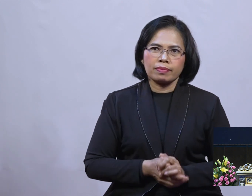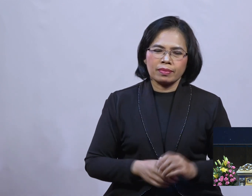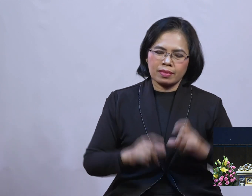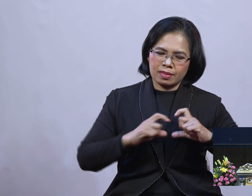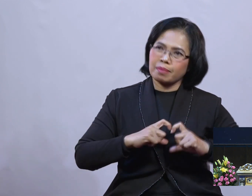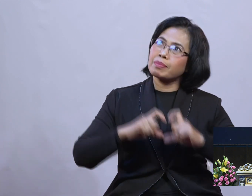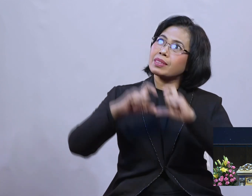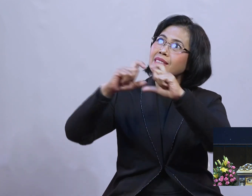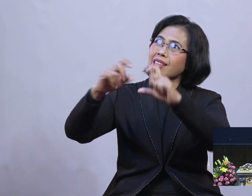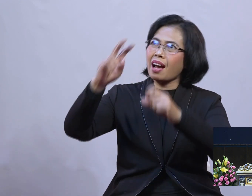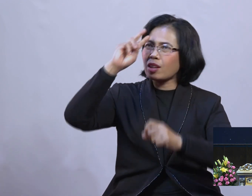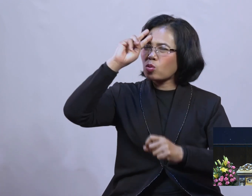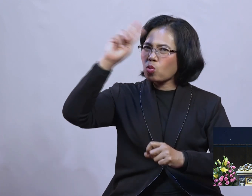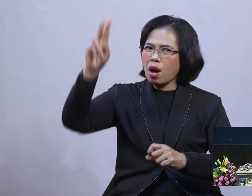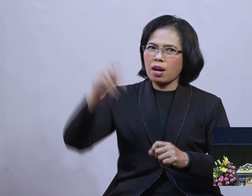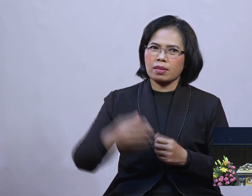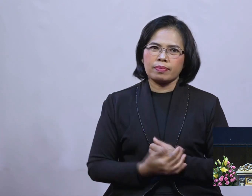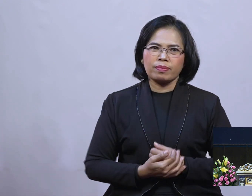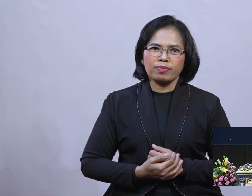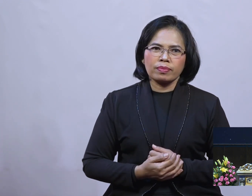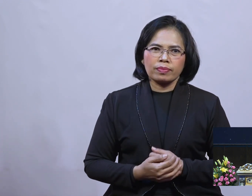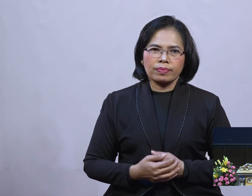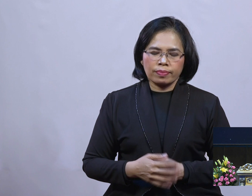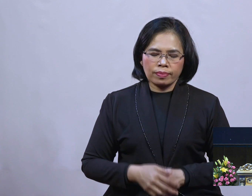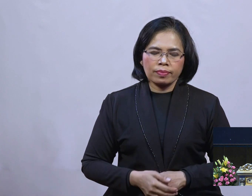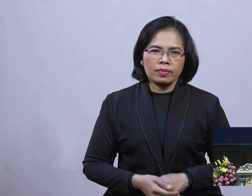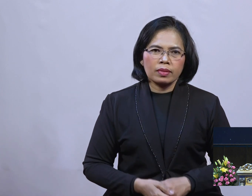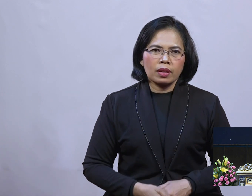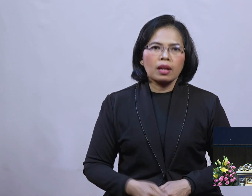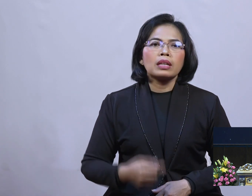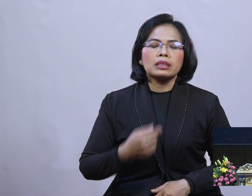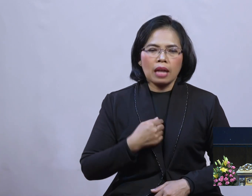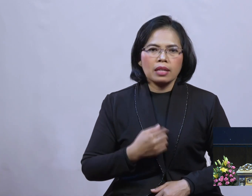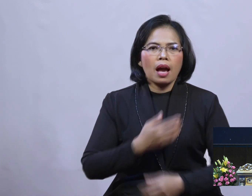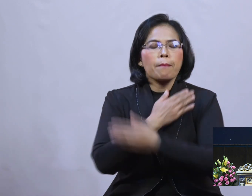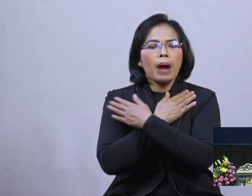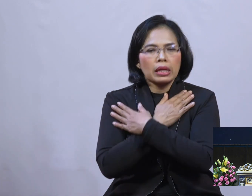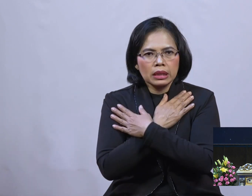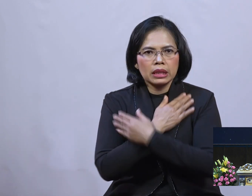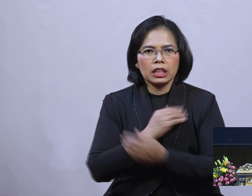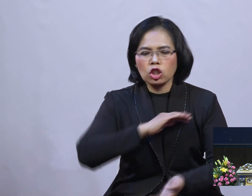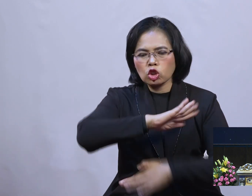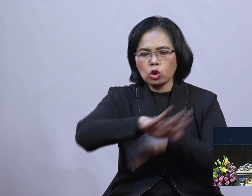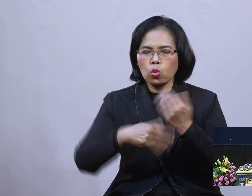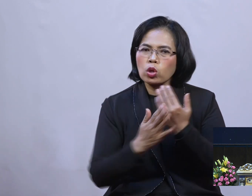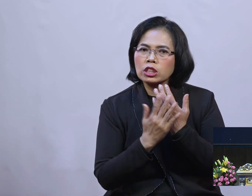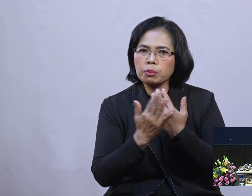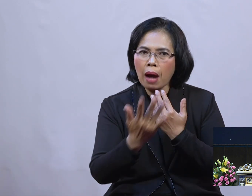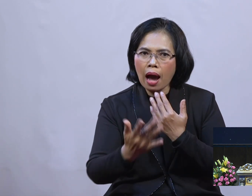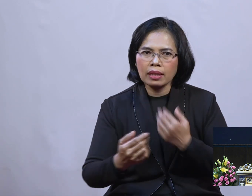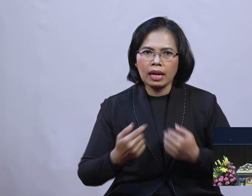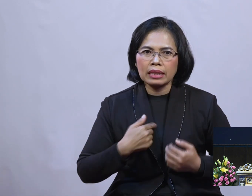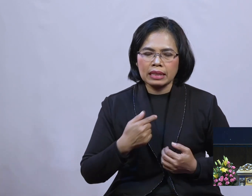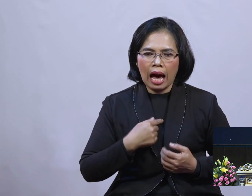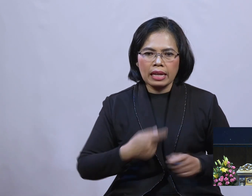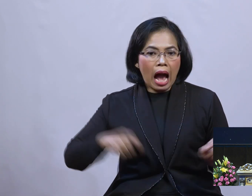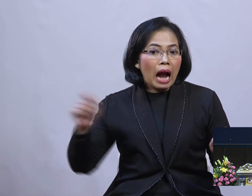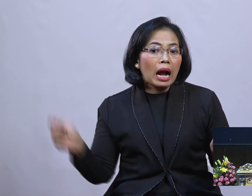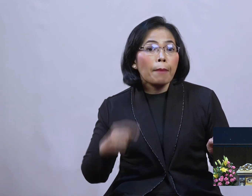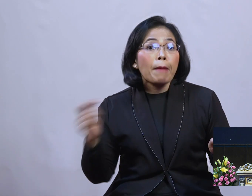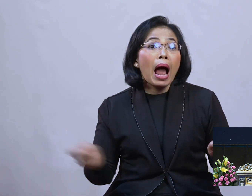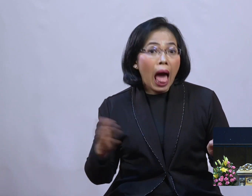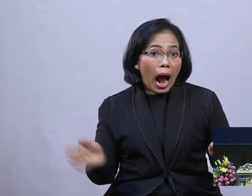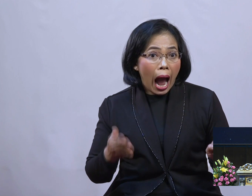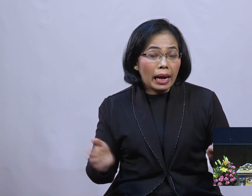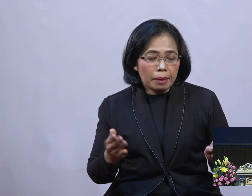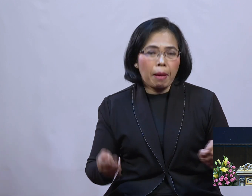all saya mengasihi setiap jemaat yang olehnya tuan fensa gembalakan saya mengasihi setiap cuma